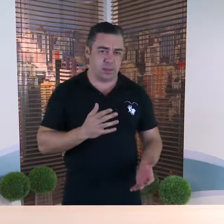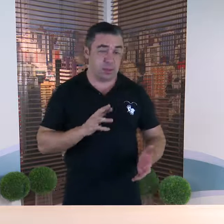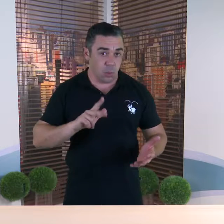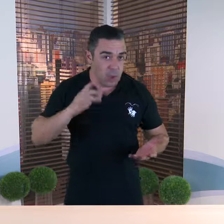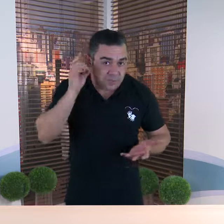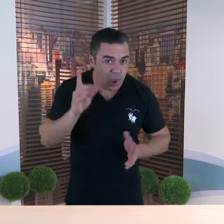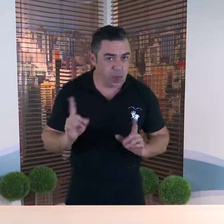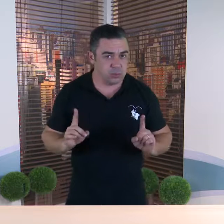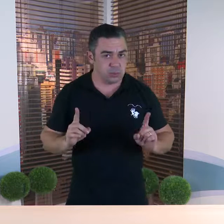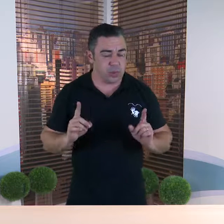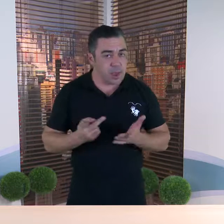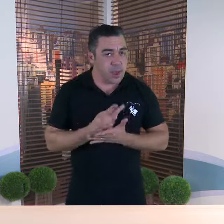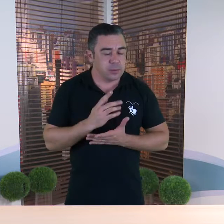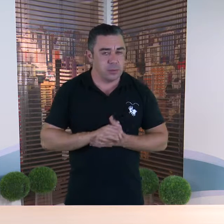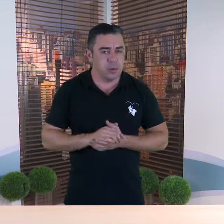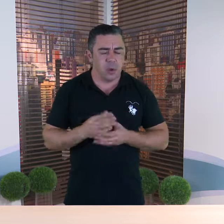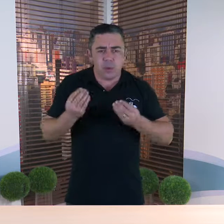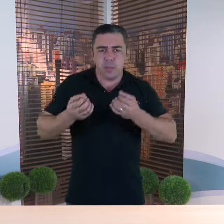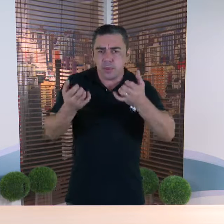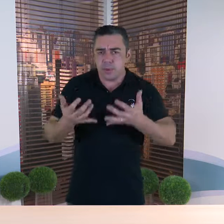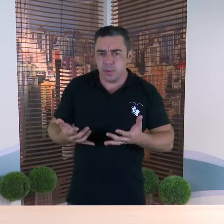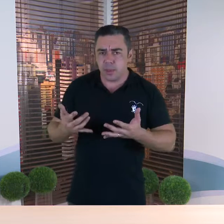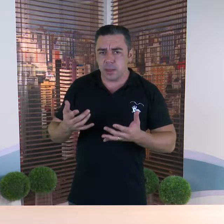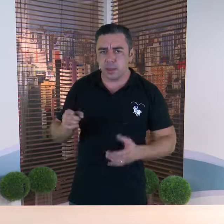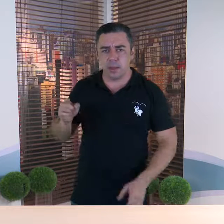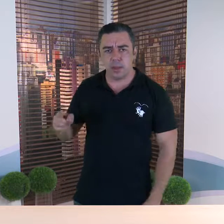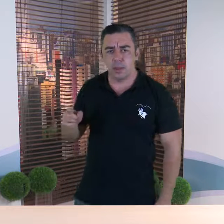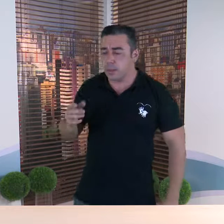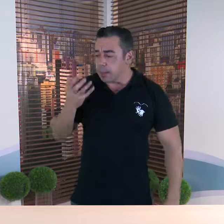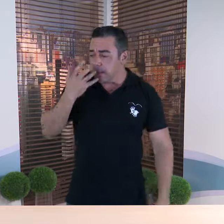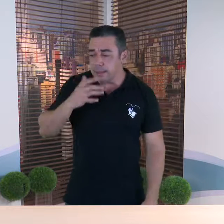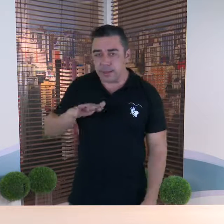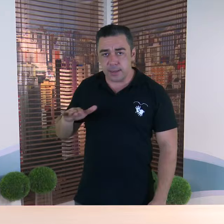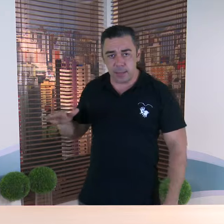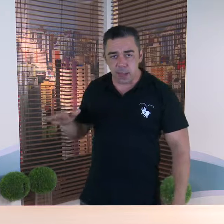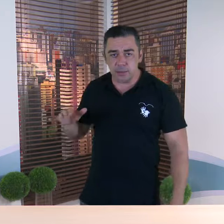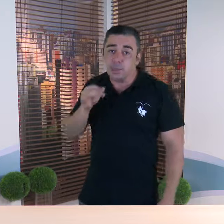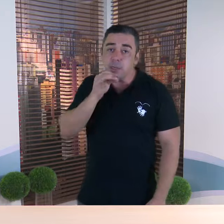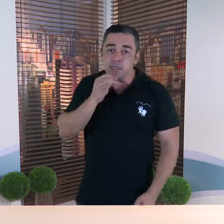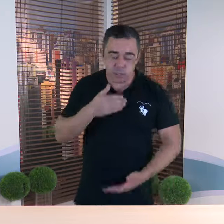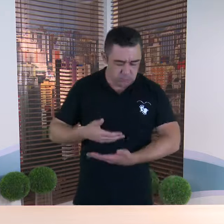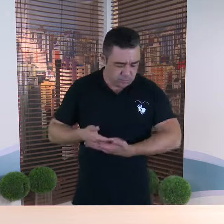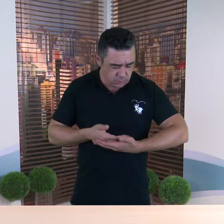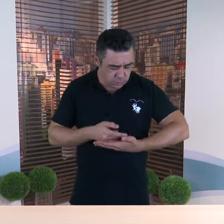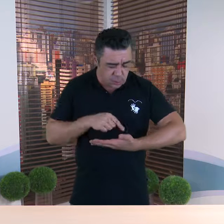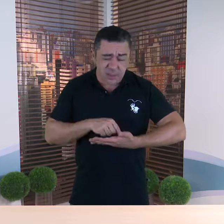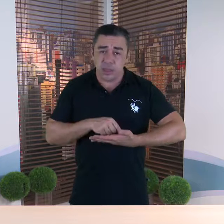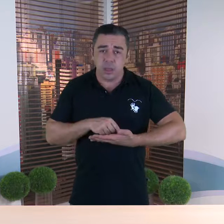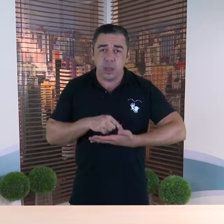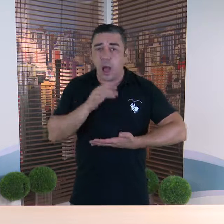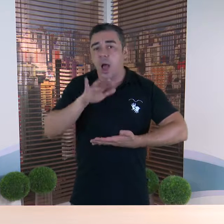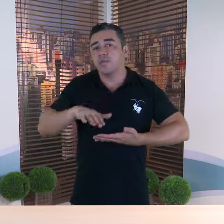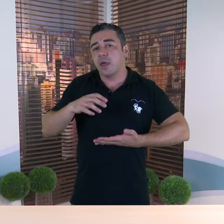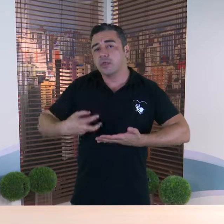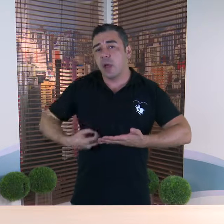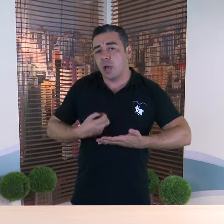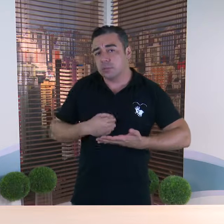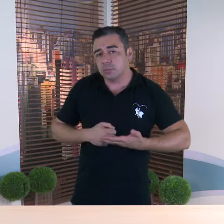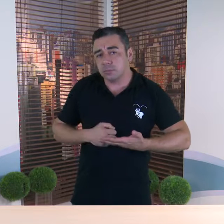fácil. Como explicar, por exemplo, o fato de uma criança indefesa e inocente sofrer de câncer?